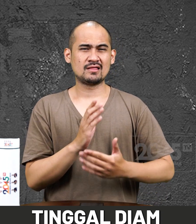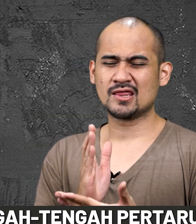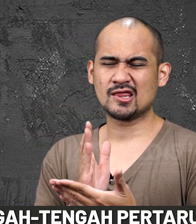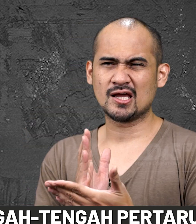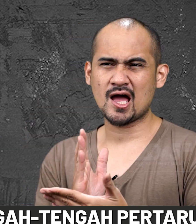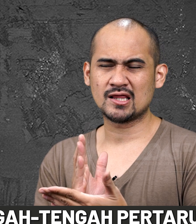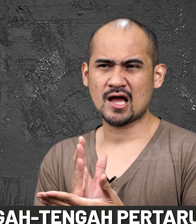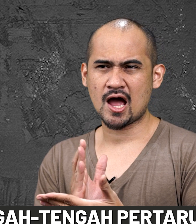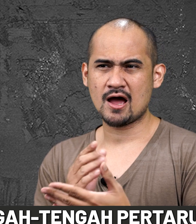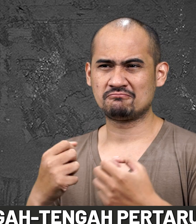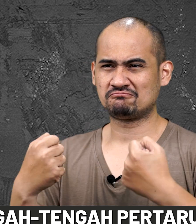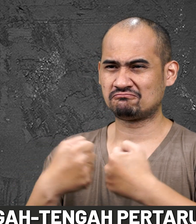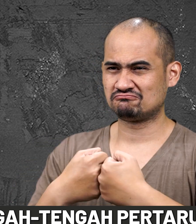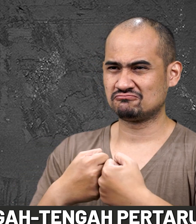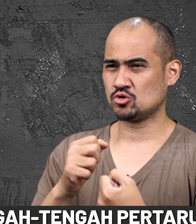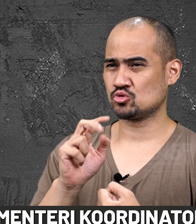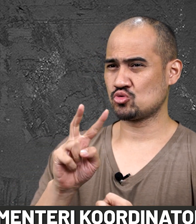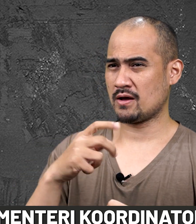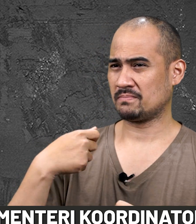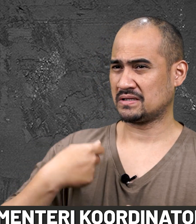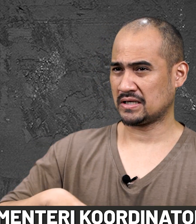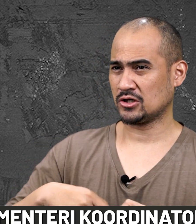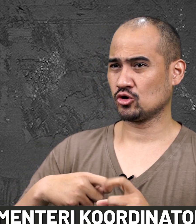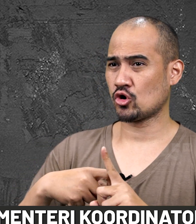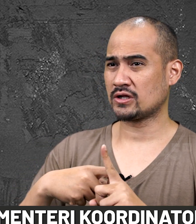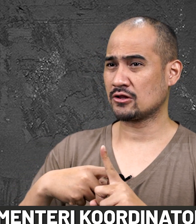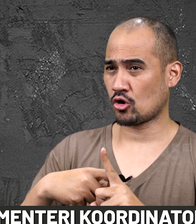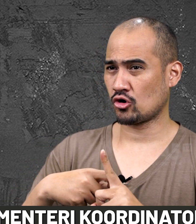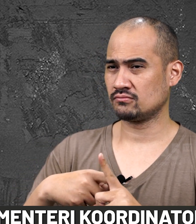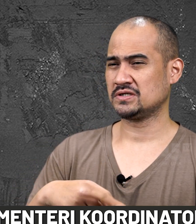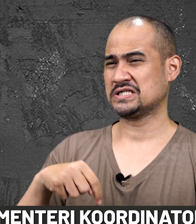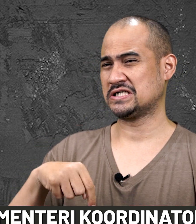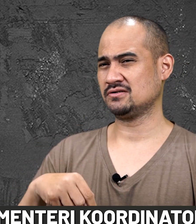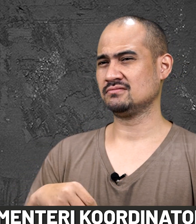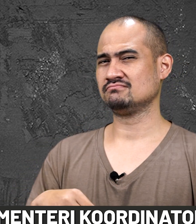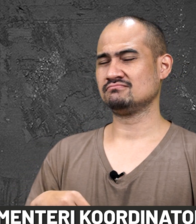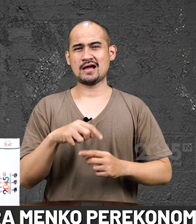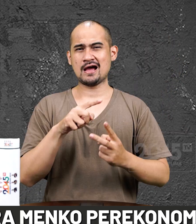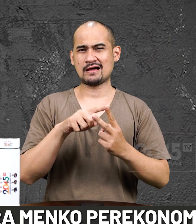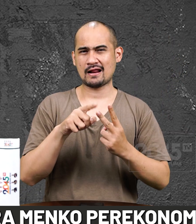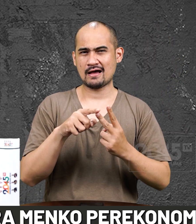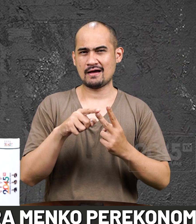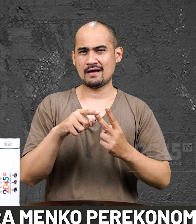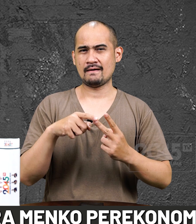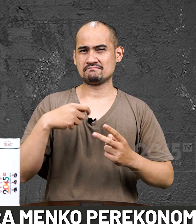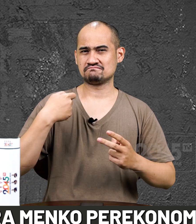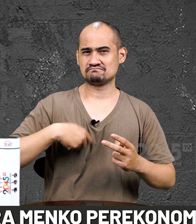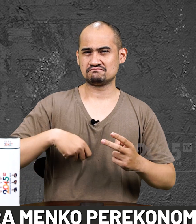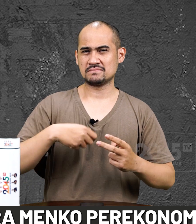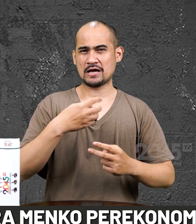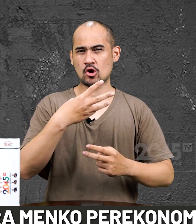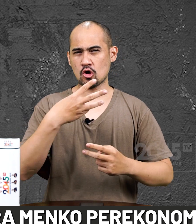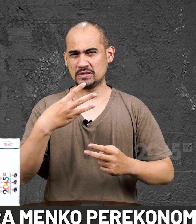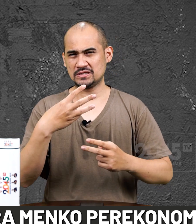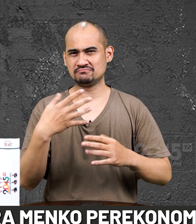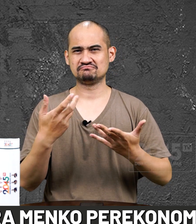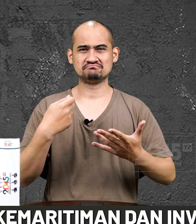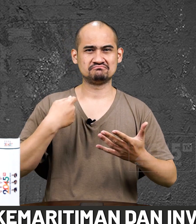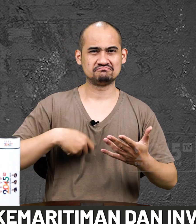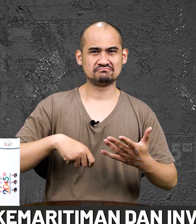Di tengah-tengah pertarungan dua menteri koordinator ini, di antara Menko Perekonomian dan Menko Kemaritiman dan